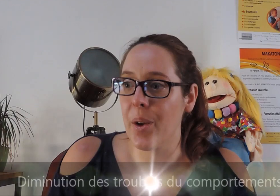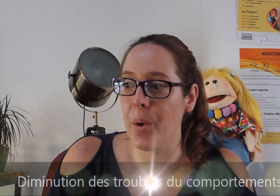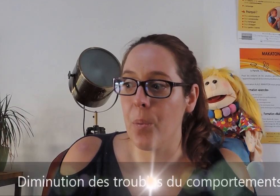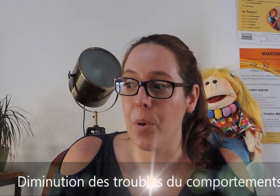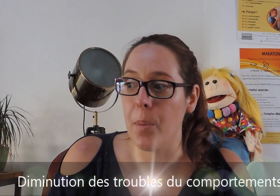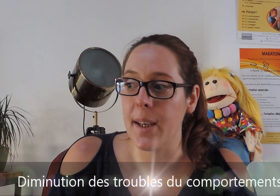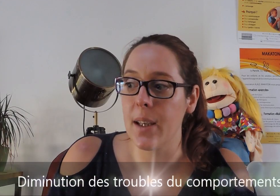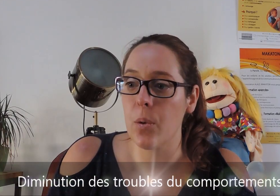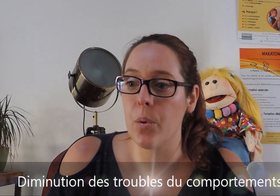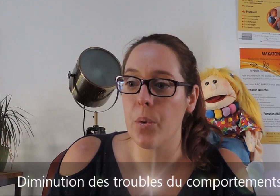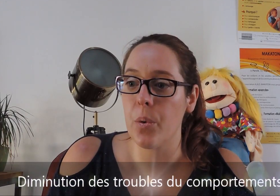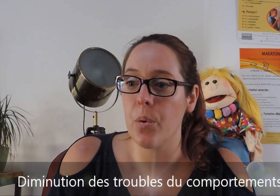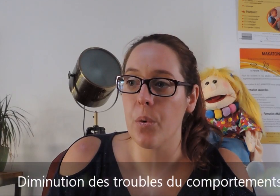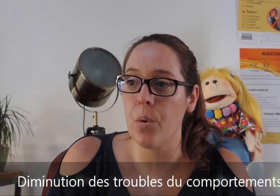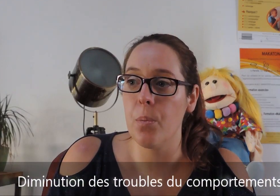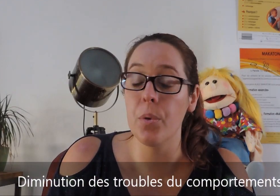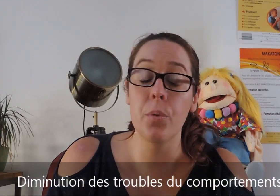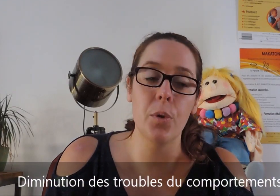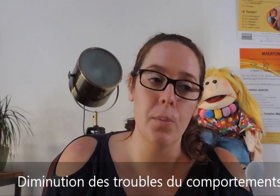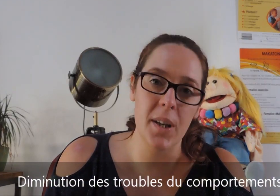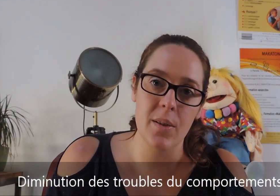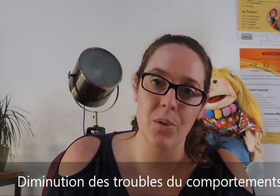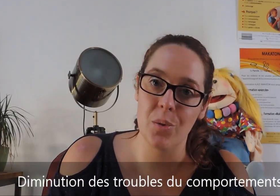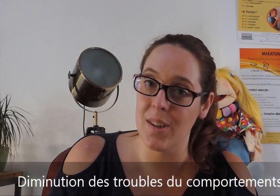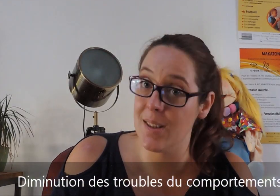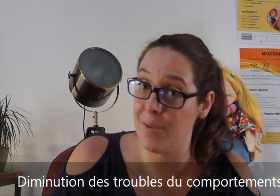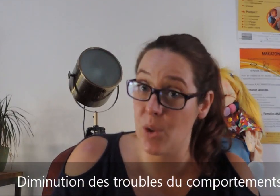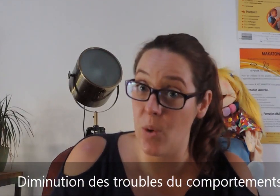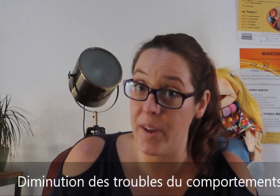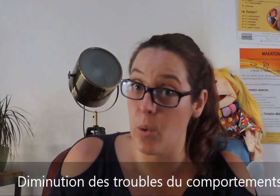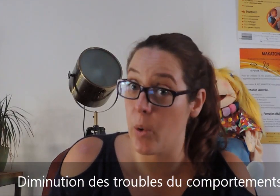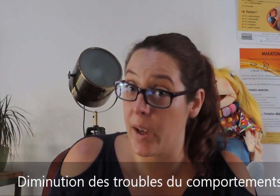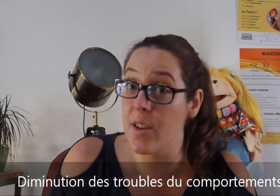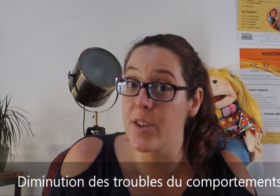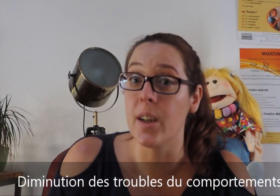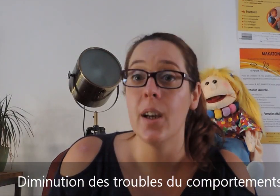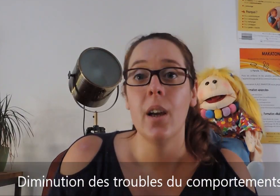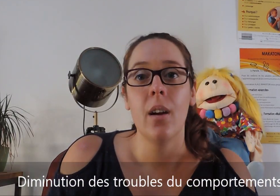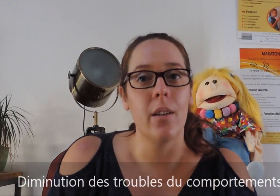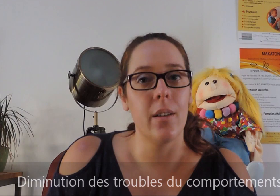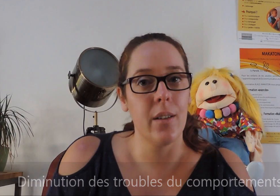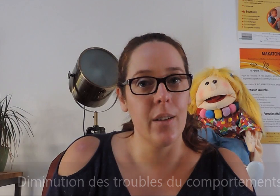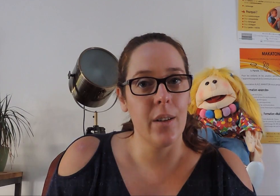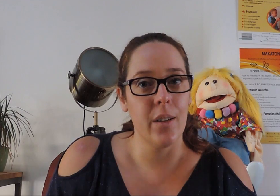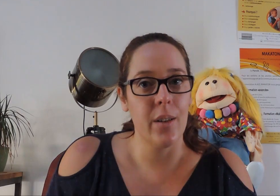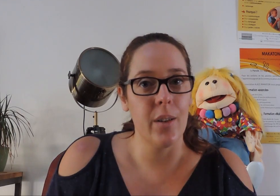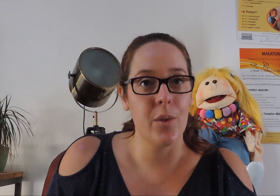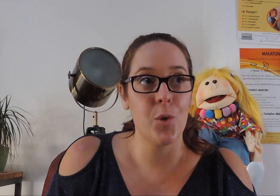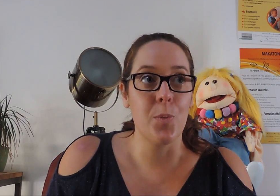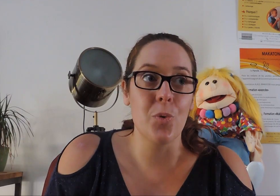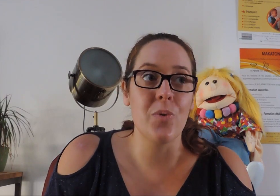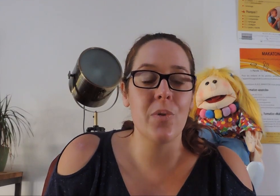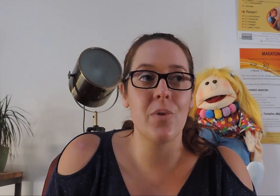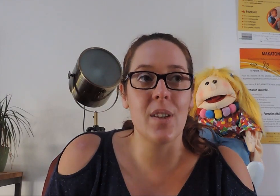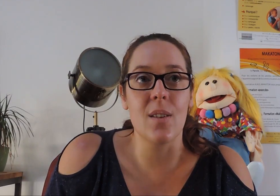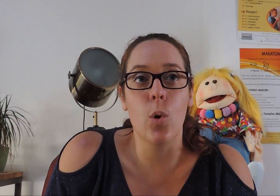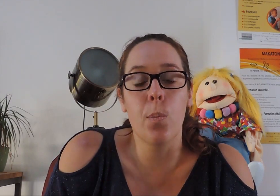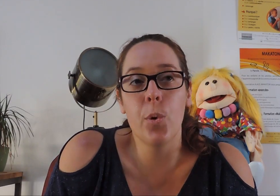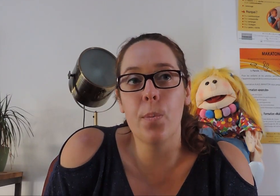on peut remarquer que bon nombre de personnes qui ont des difficultés de langage je pense que ça sera encore plus